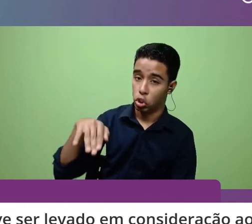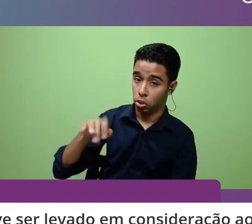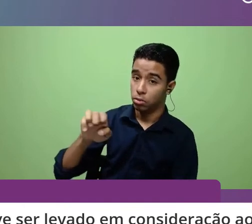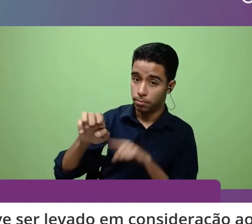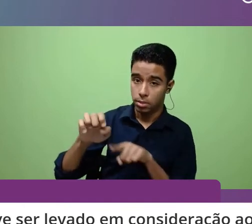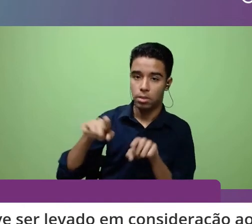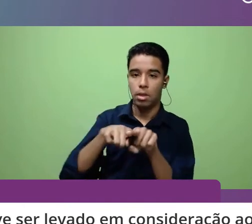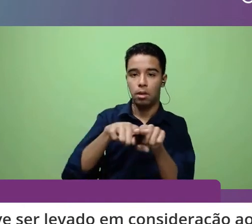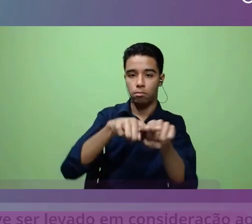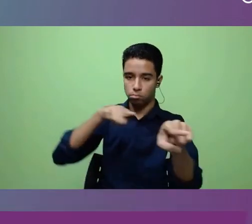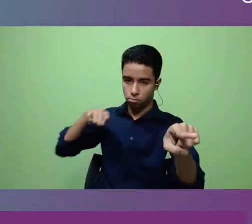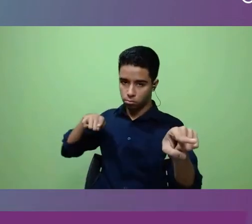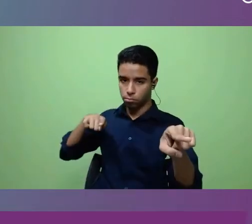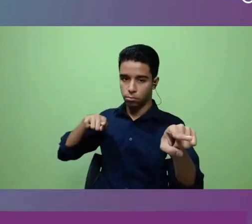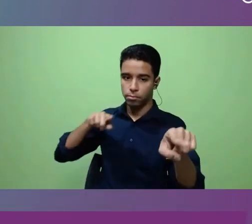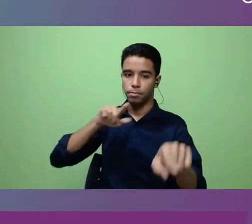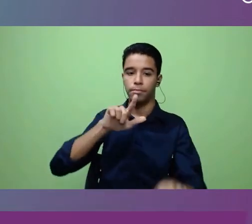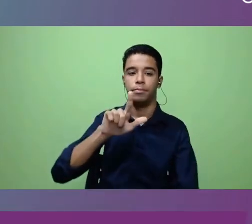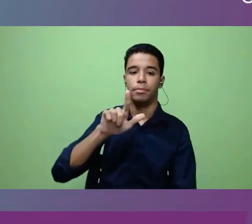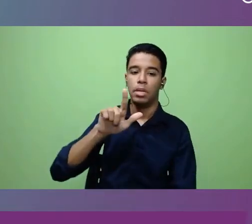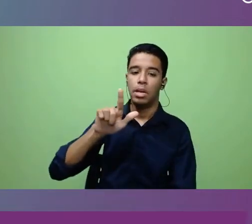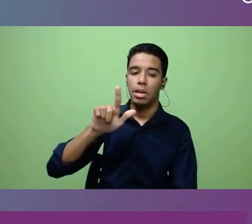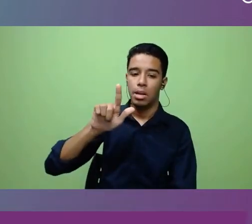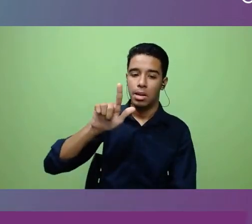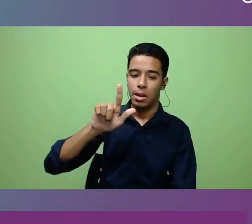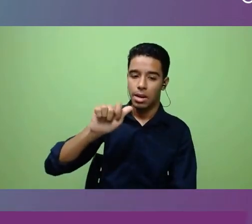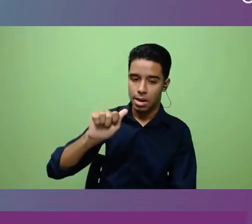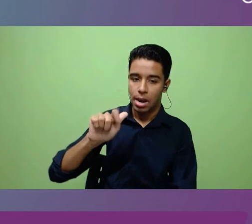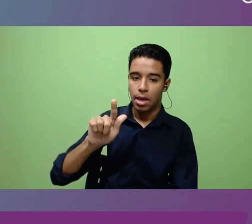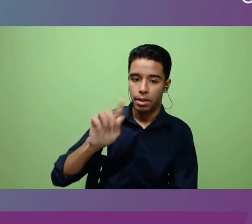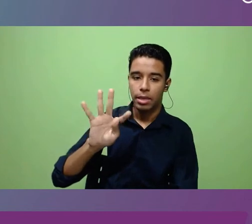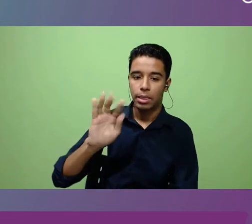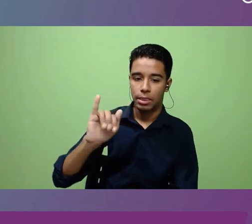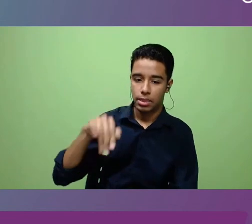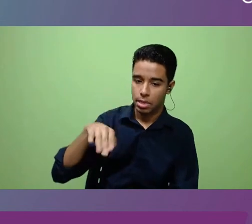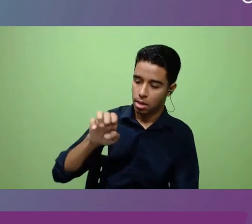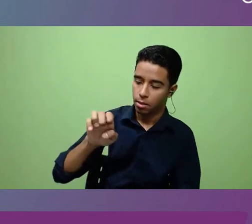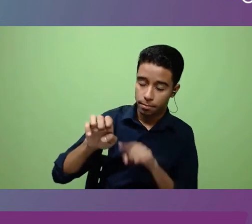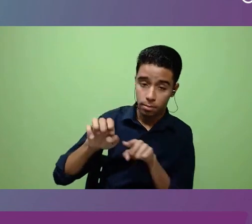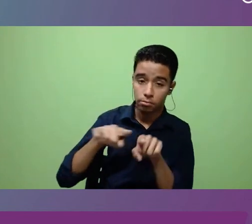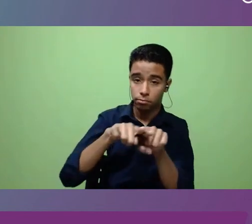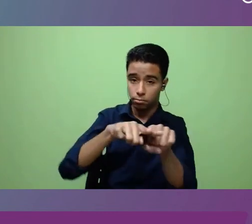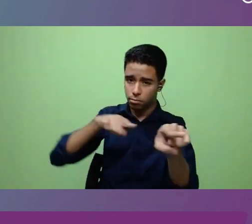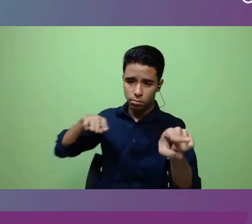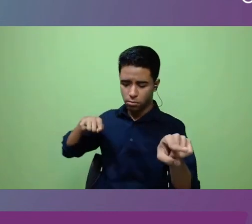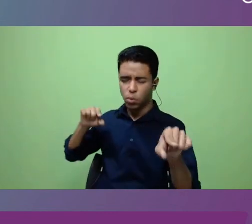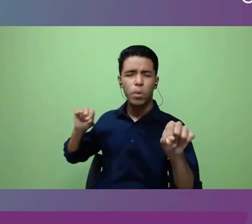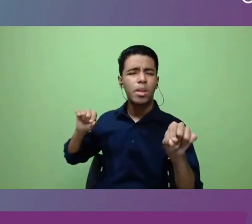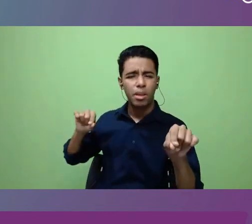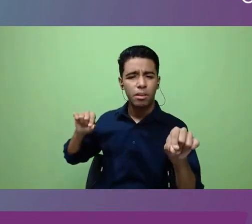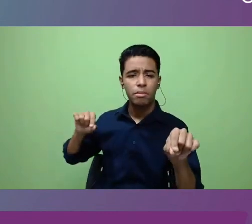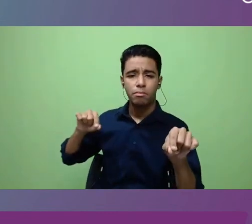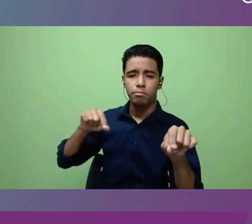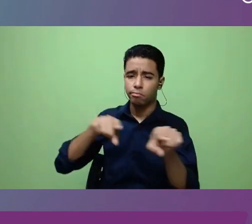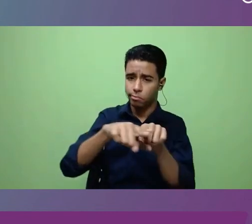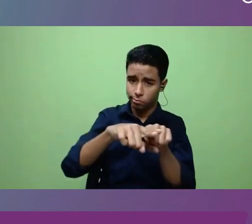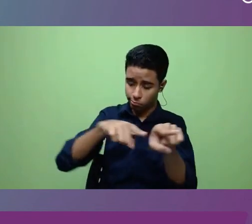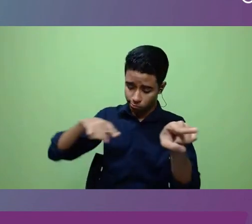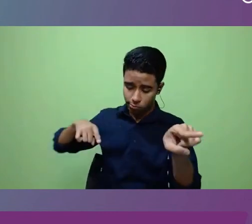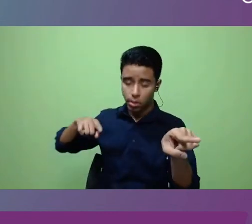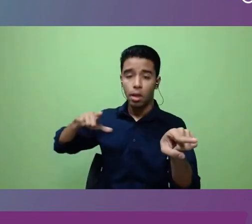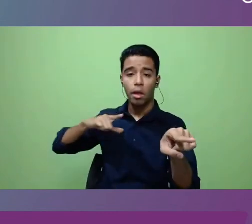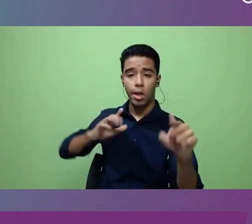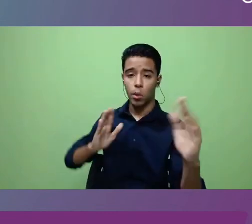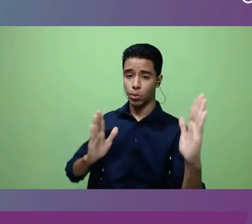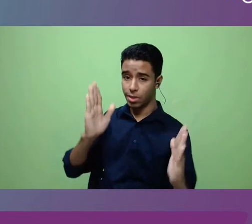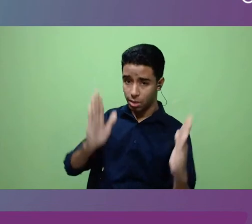Vou escrever aqui para ajudar a equipe de intérprete. Lag time. O que é o lag time? O lag time é exatamente